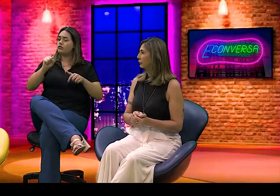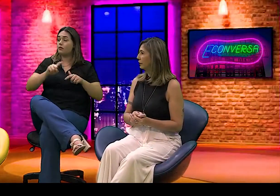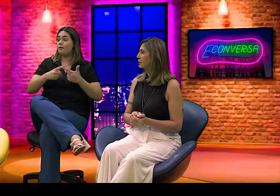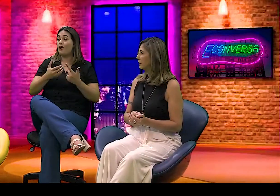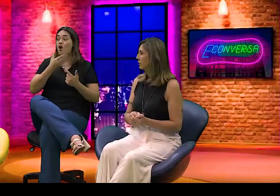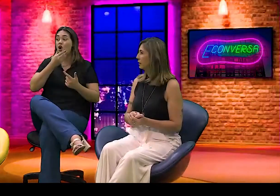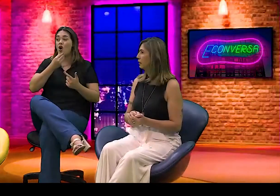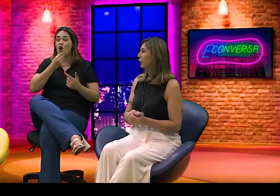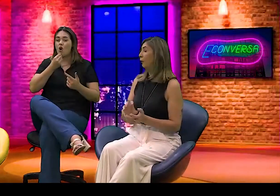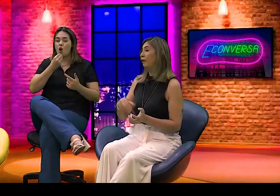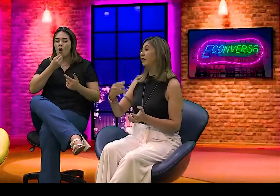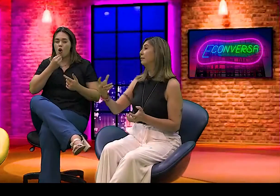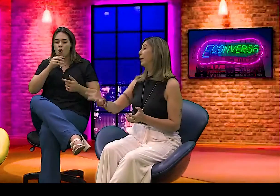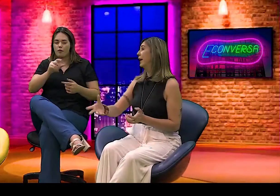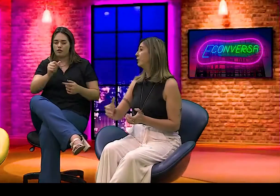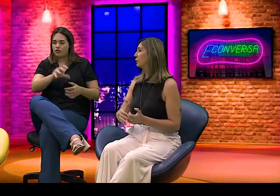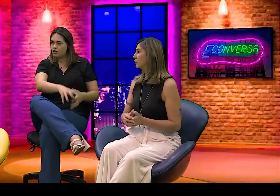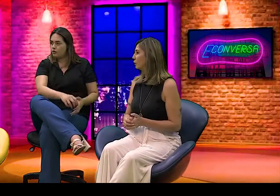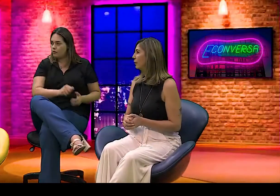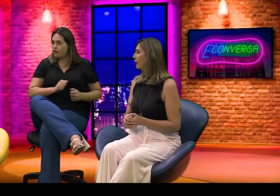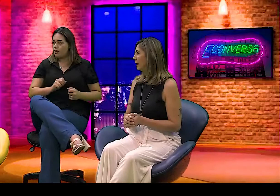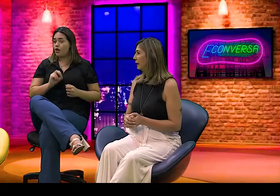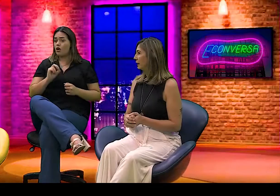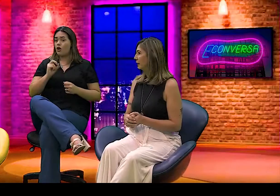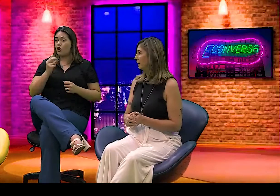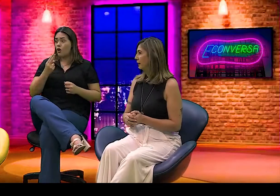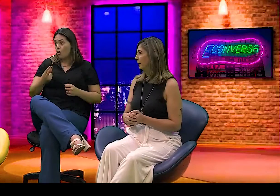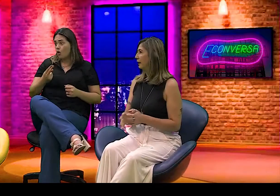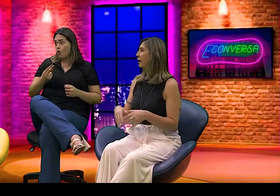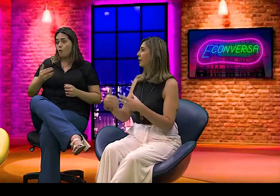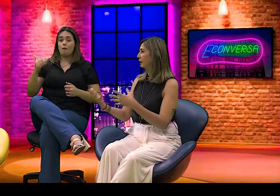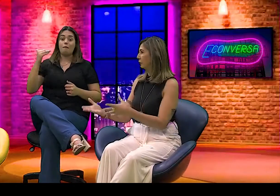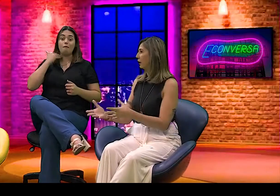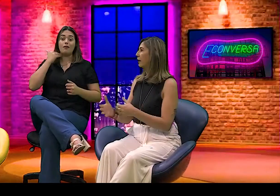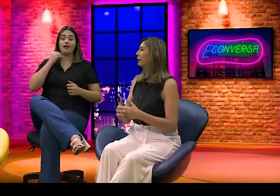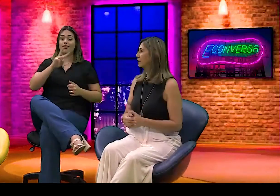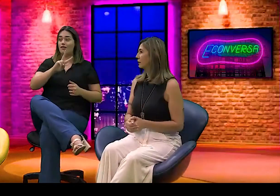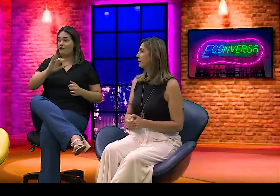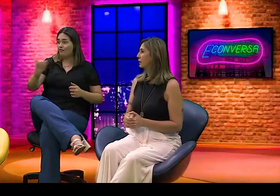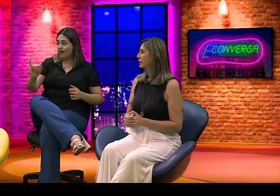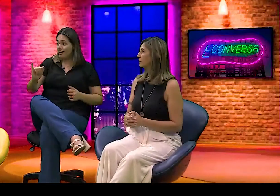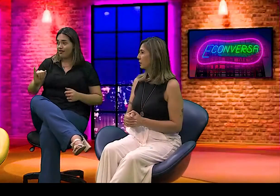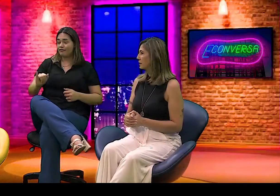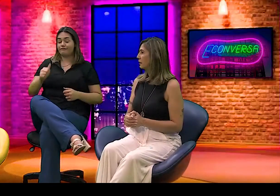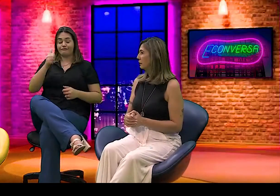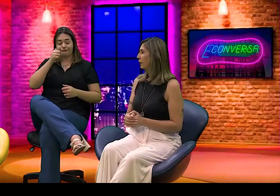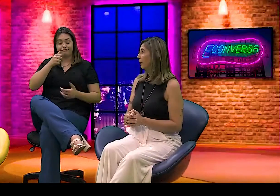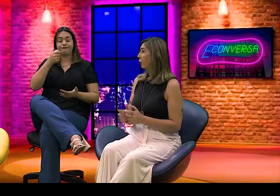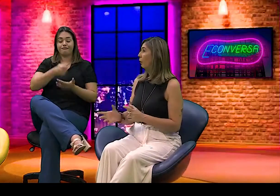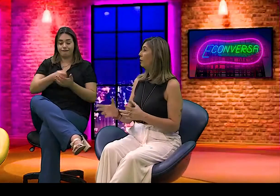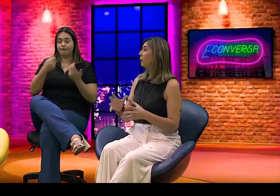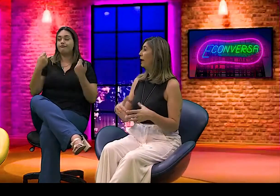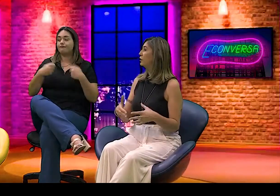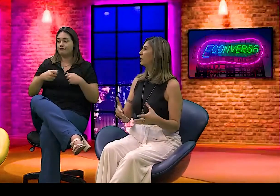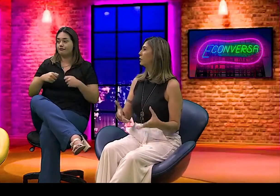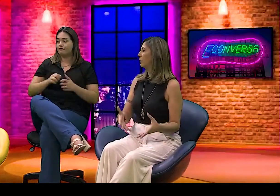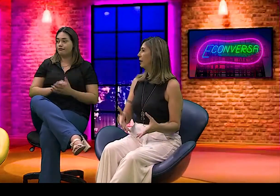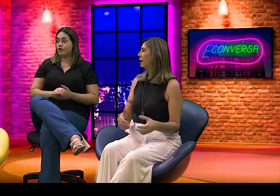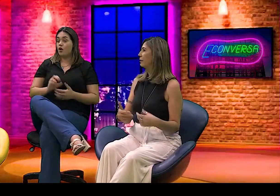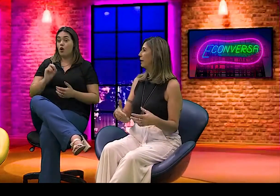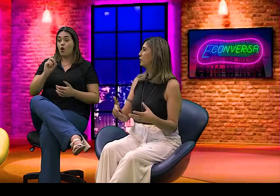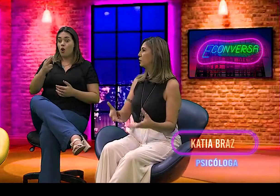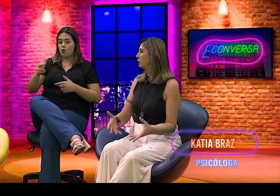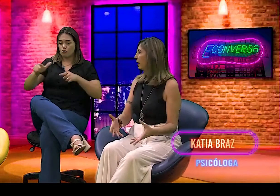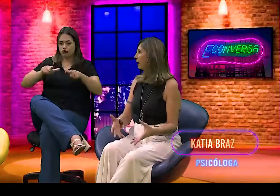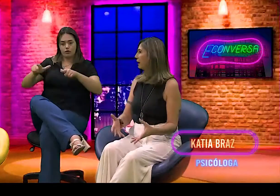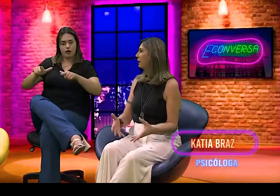da questão financeira, ou ele faz empréstimos no nome dela, e ela acaba tendo que arcar com essa situação, ou impede ela de